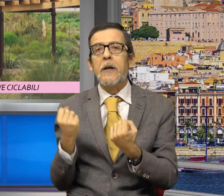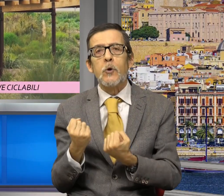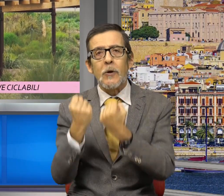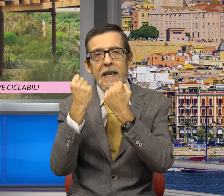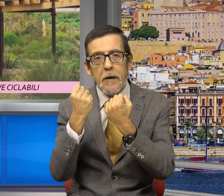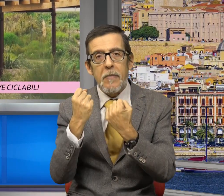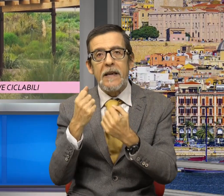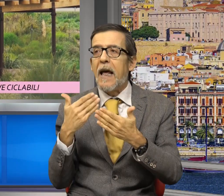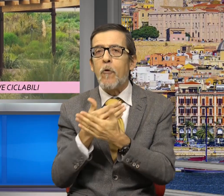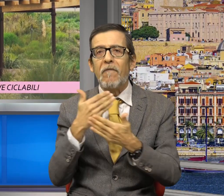l'innovazione.